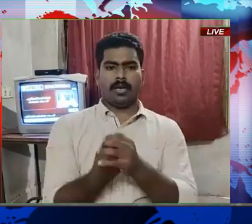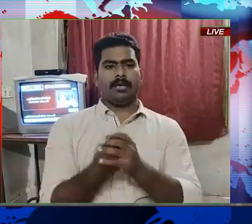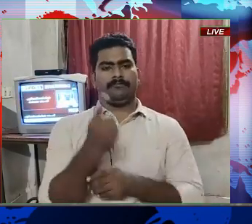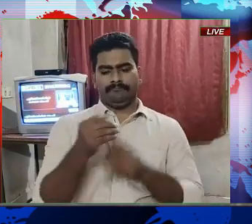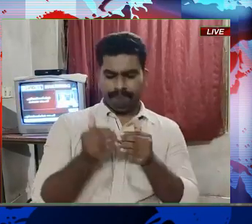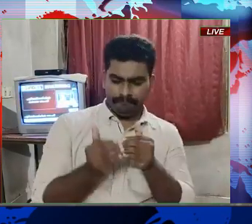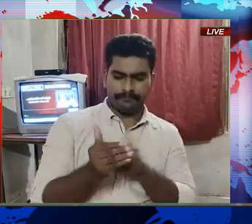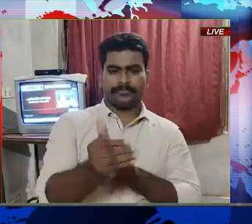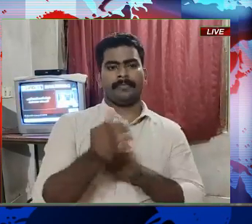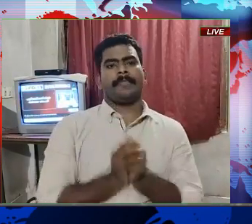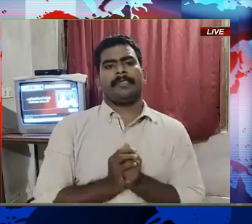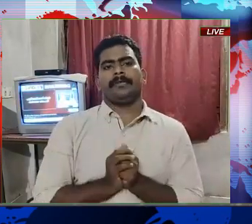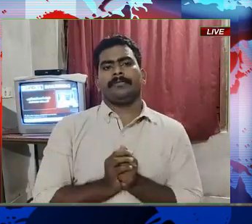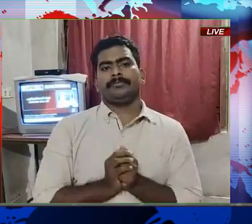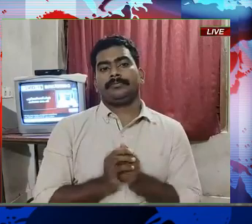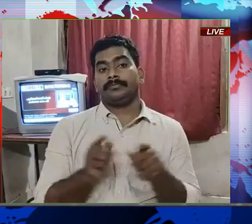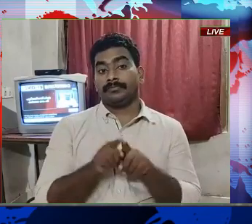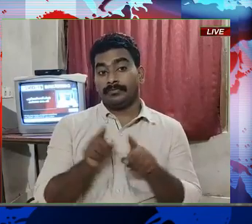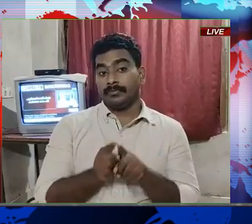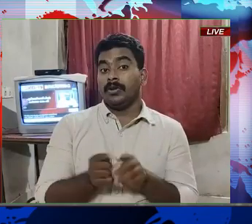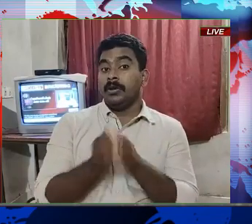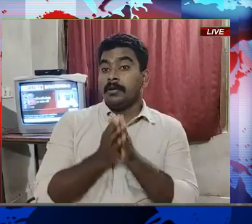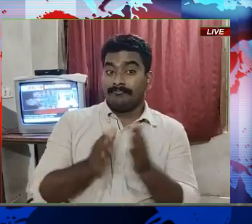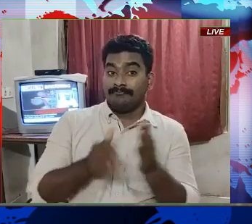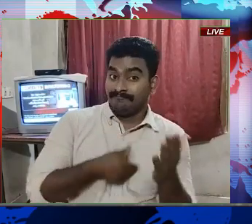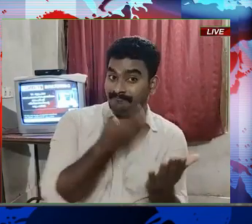സമ്മേളനത്തെക്കുറിച്ചും അതിൽ